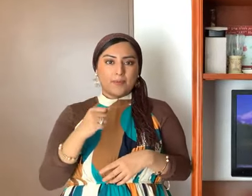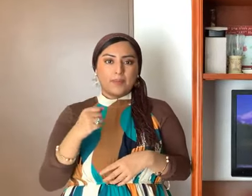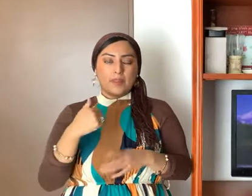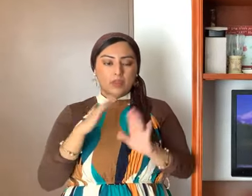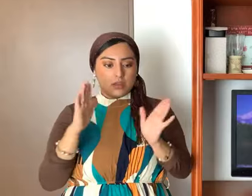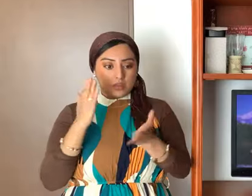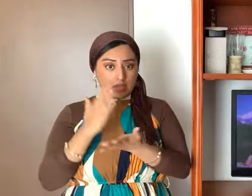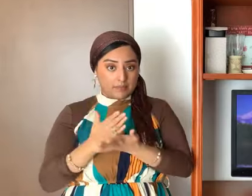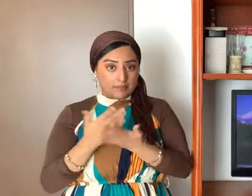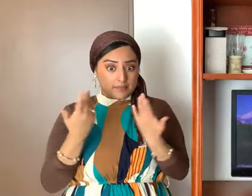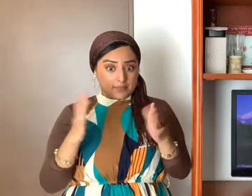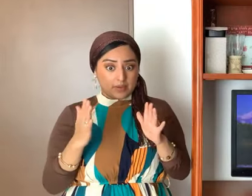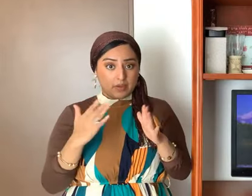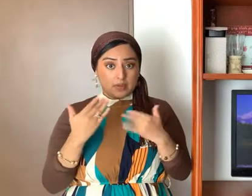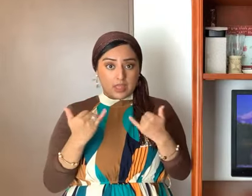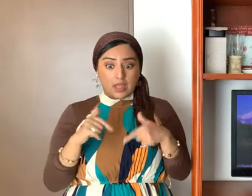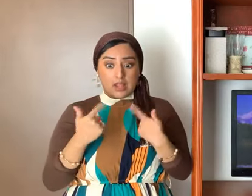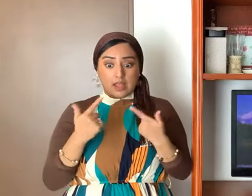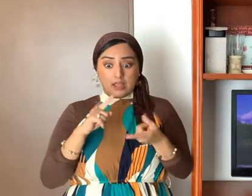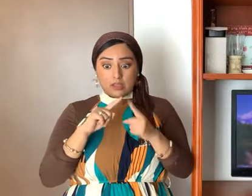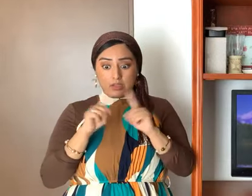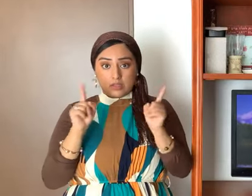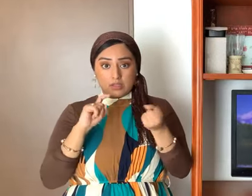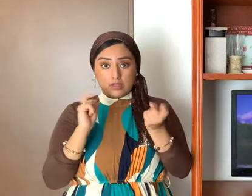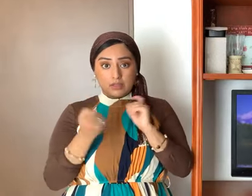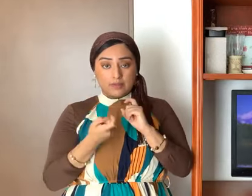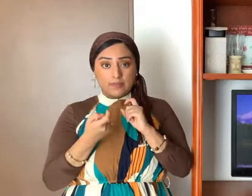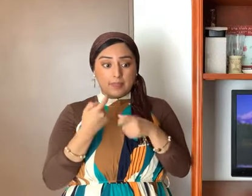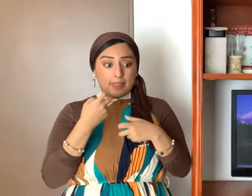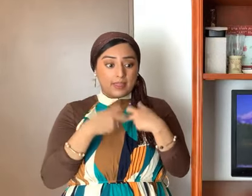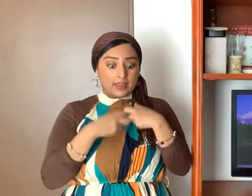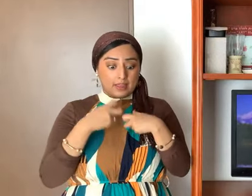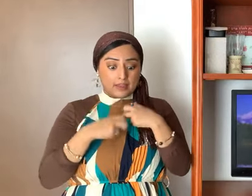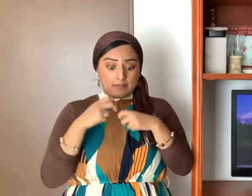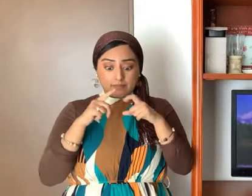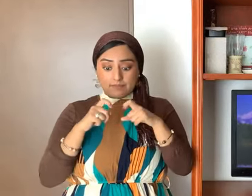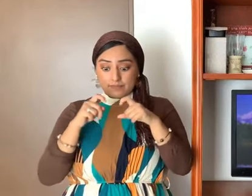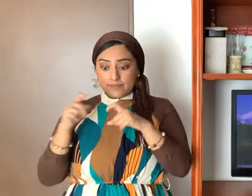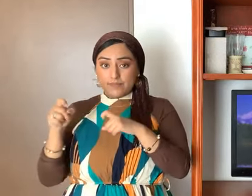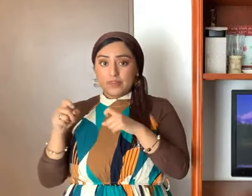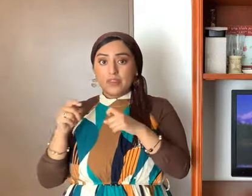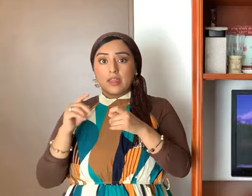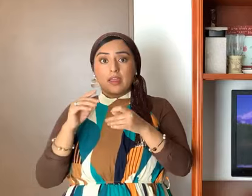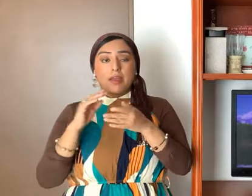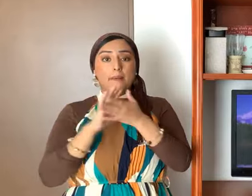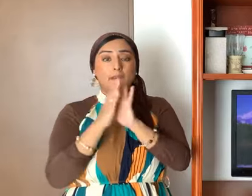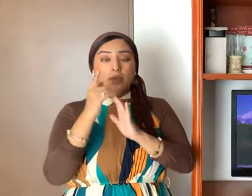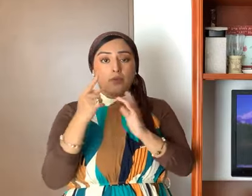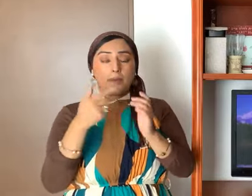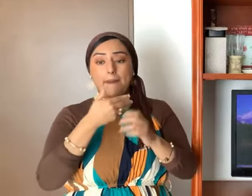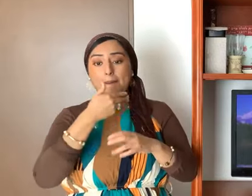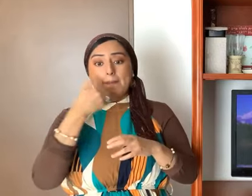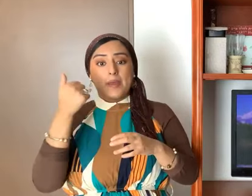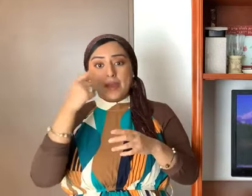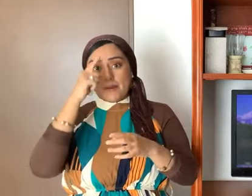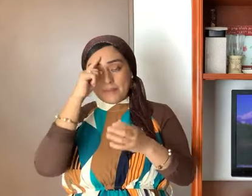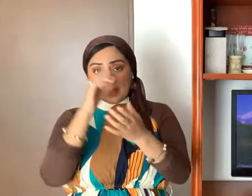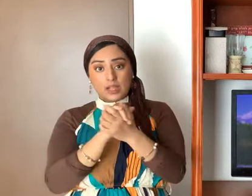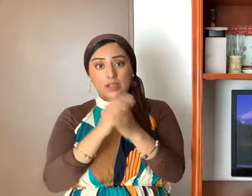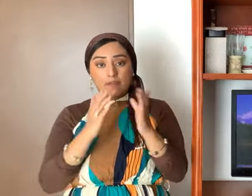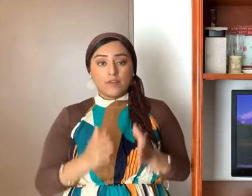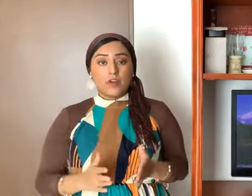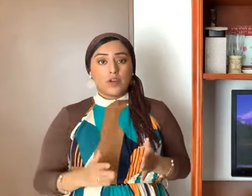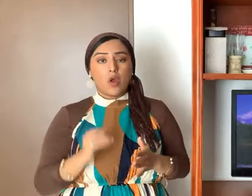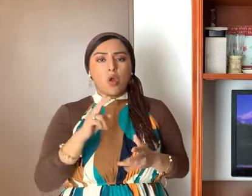de serlo, ya vivimos diferentes. Las pruebas y las tribulaciones te han hecho un mejor creyente o te han hecho